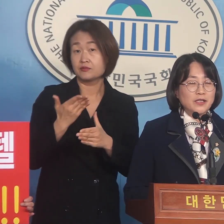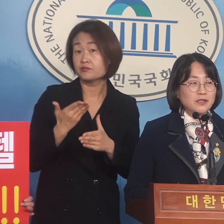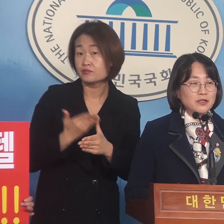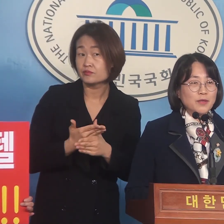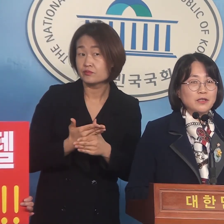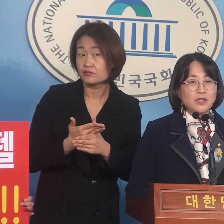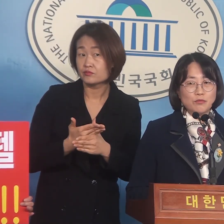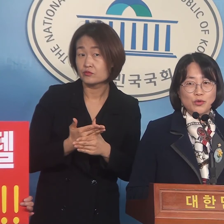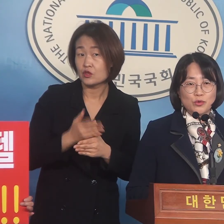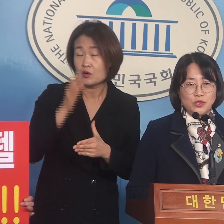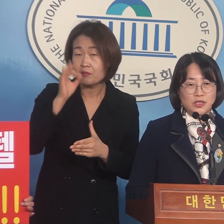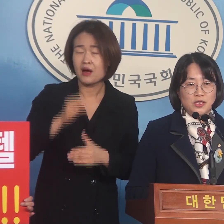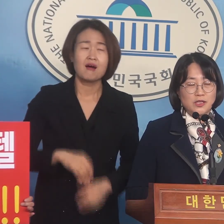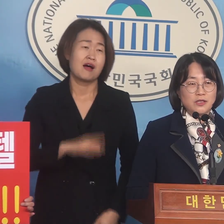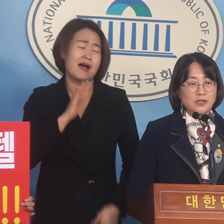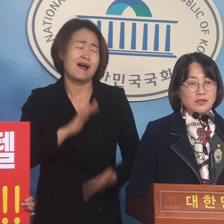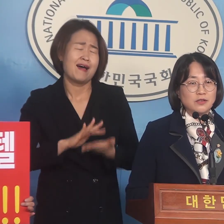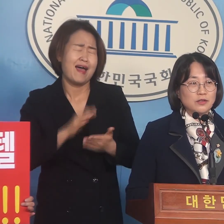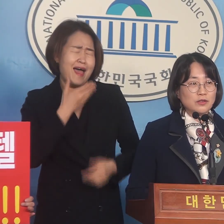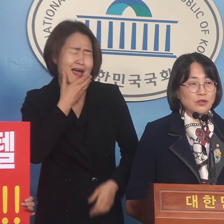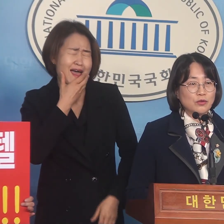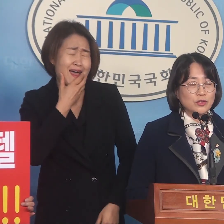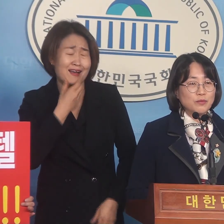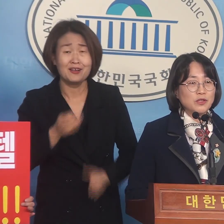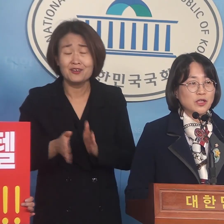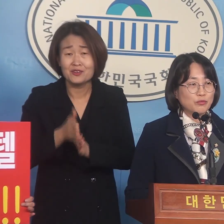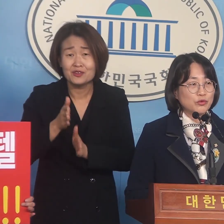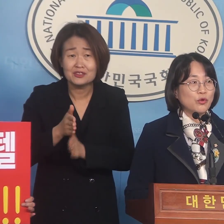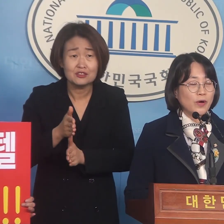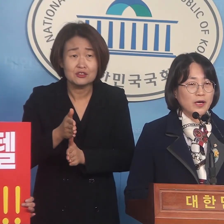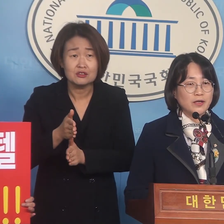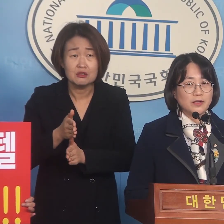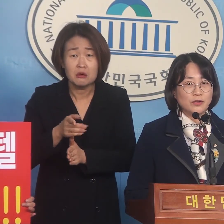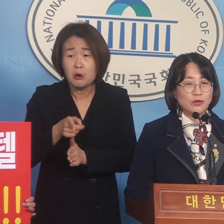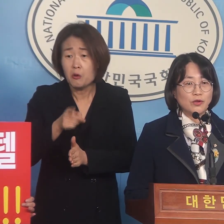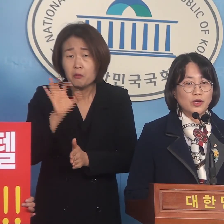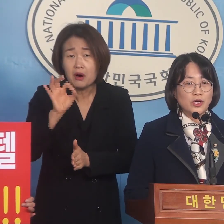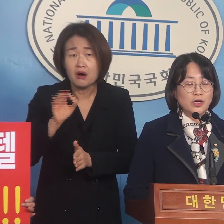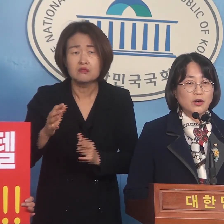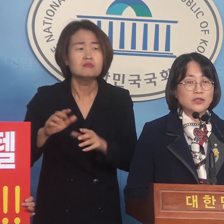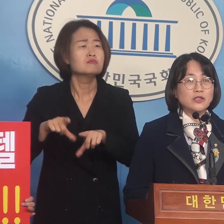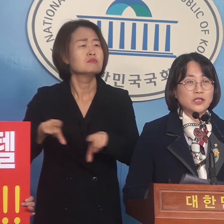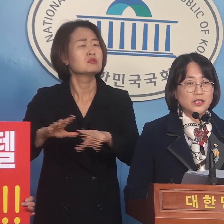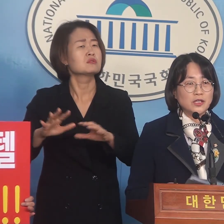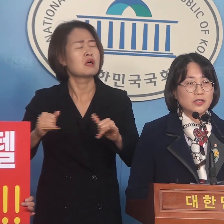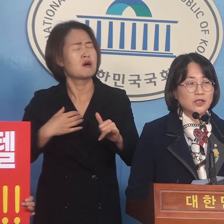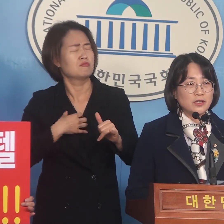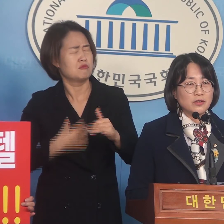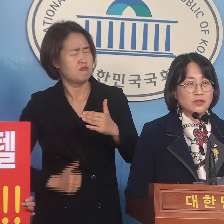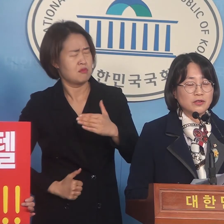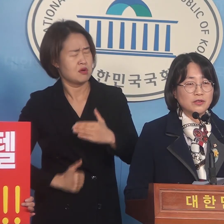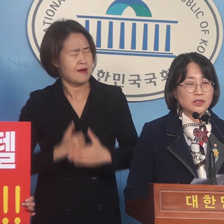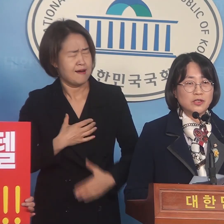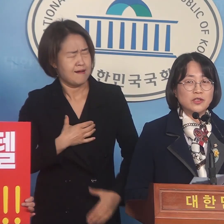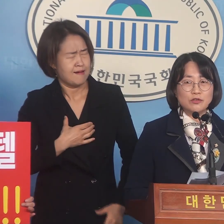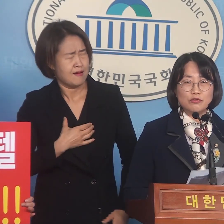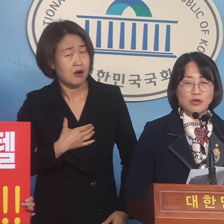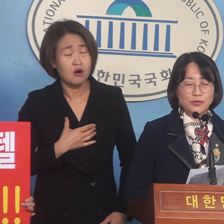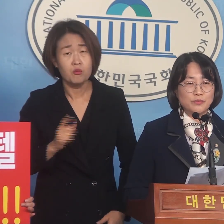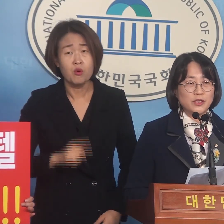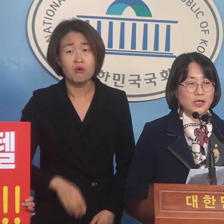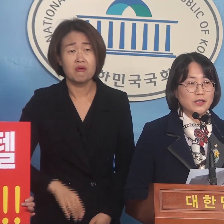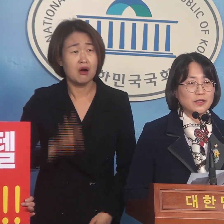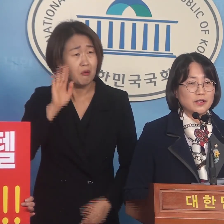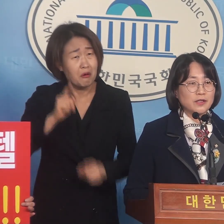안양시가 밝힌 스마트 행복도시는 결코 시민들의 분노와 그리고 걱정이 이렇게 있어서는 실현될